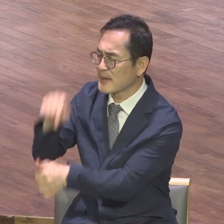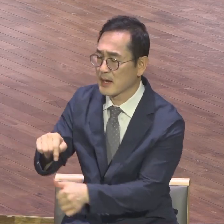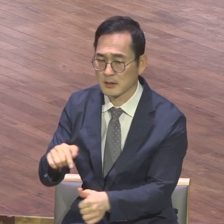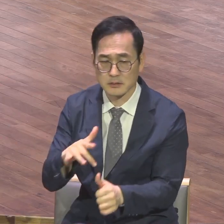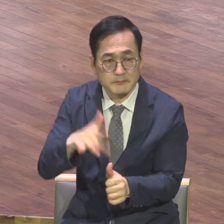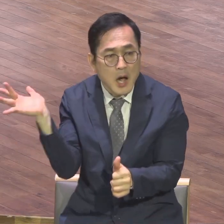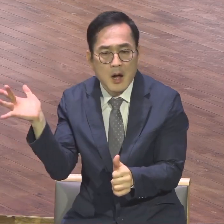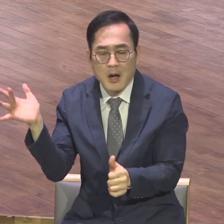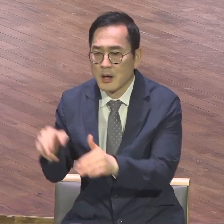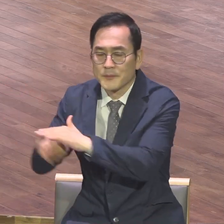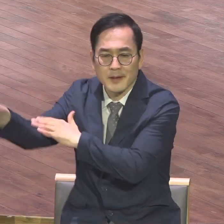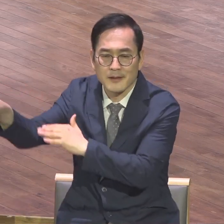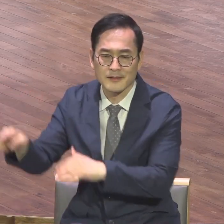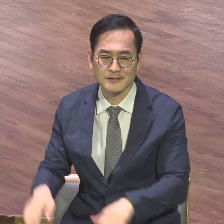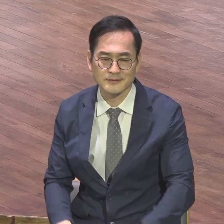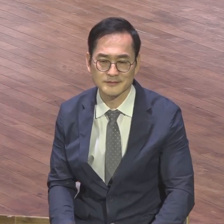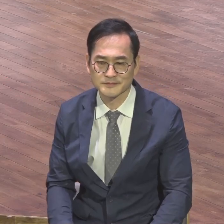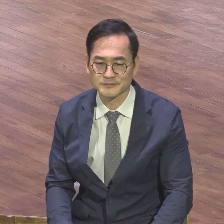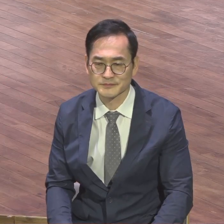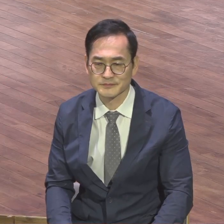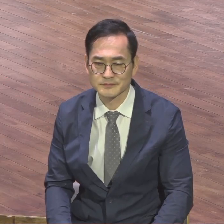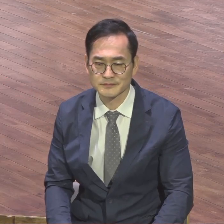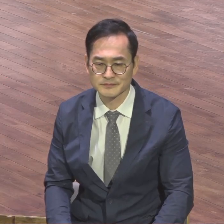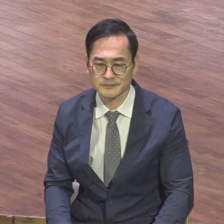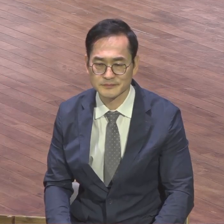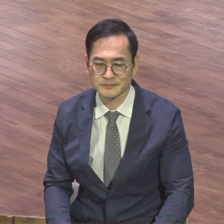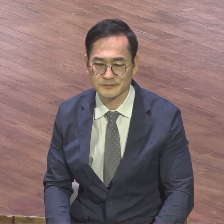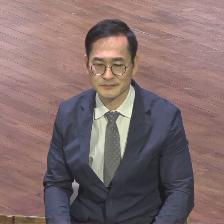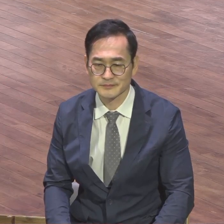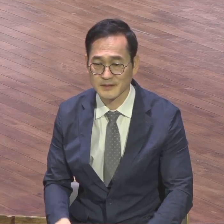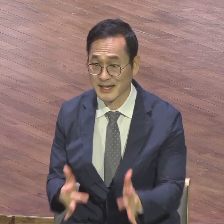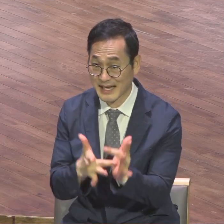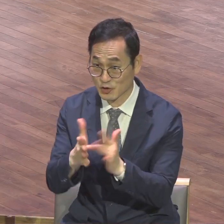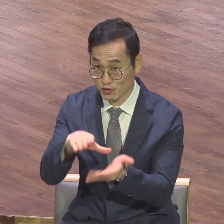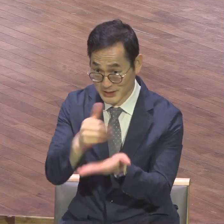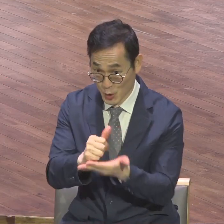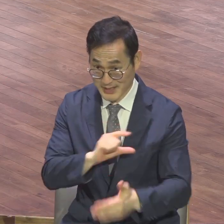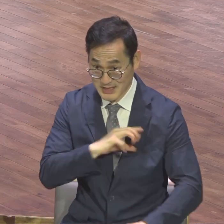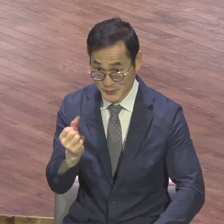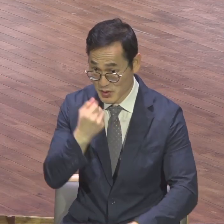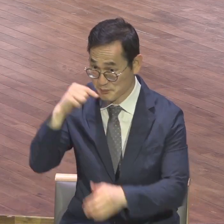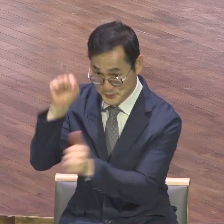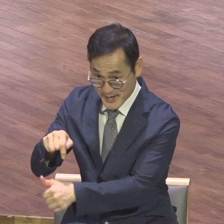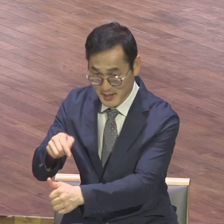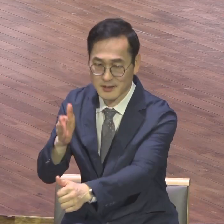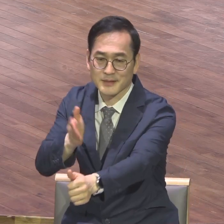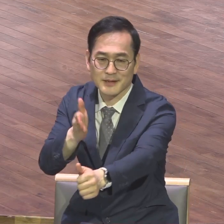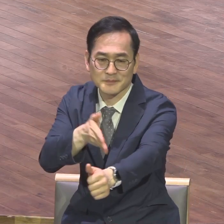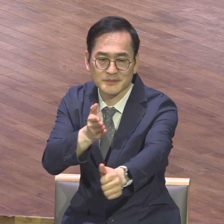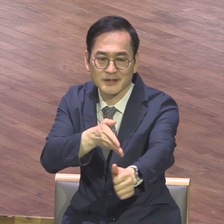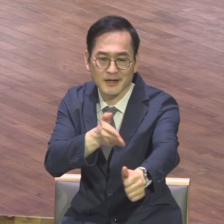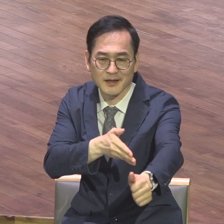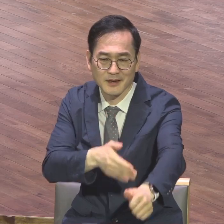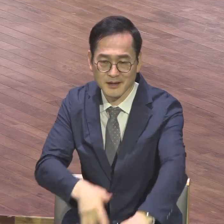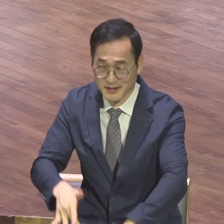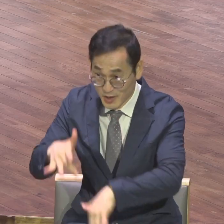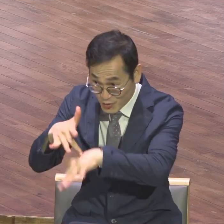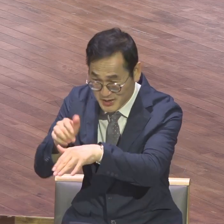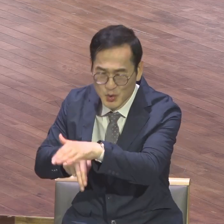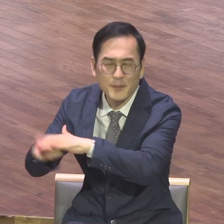귀신이 즉시 나오니라. 네. 여러분 예수 그리스도 이름으로 명하시기 바랍니다. 네. 그럼 귀신